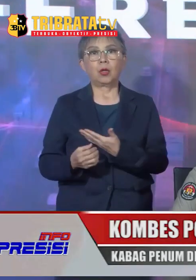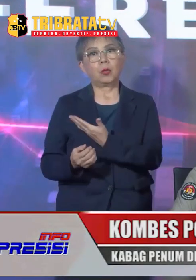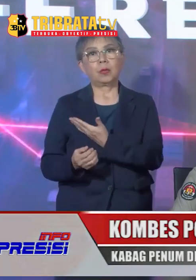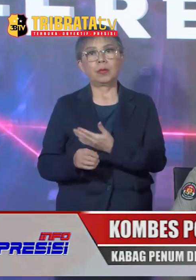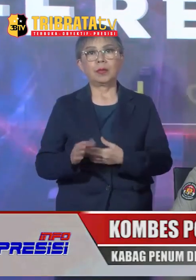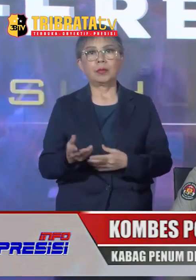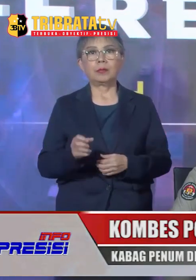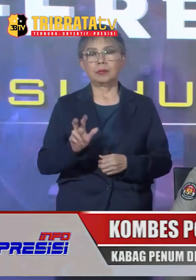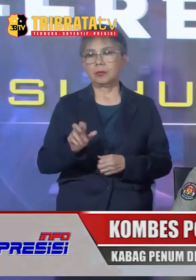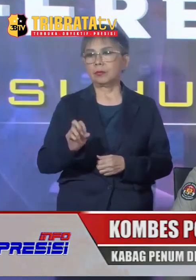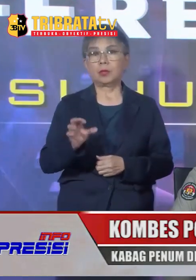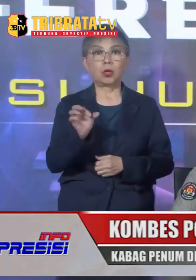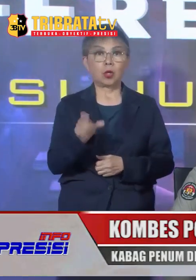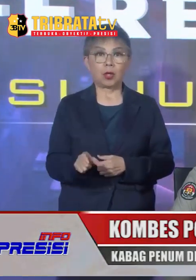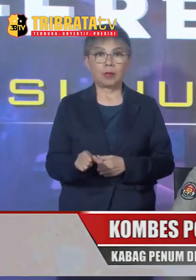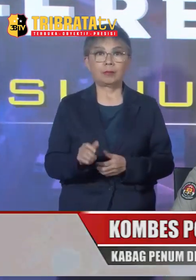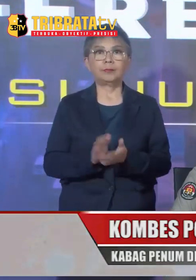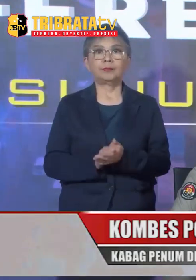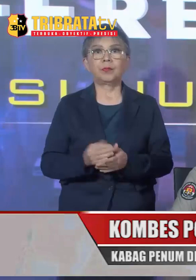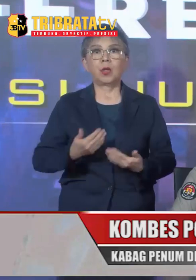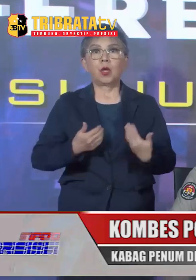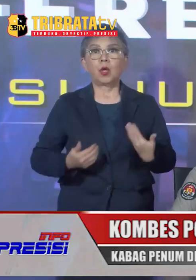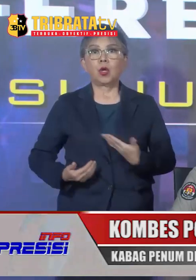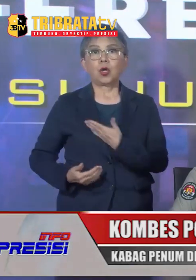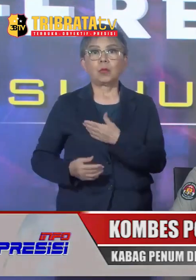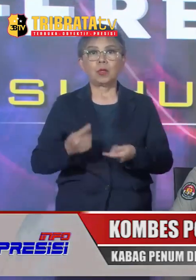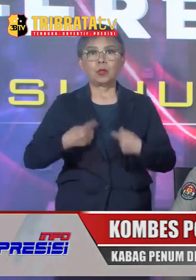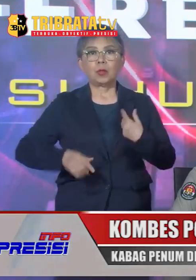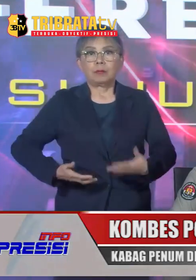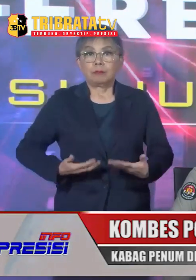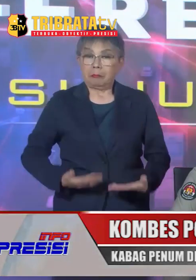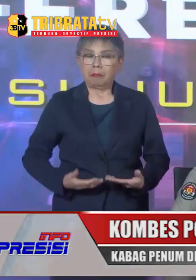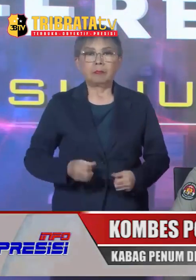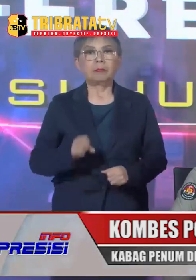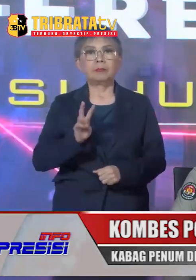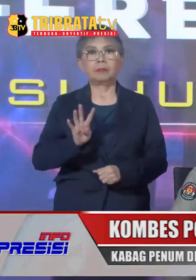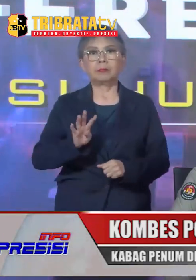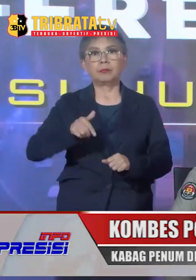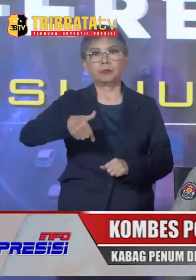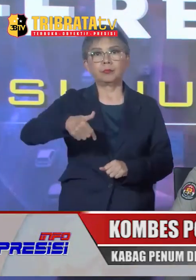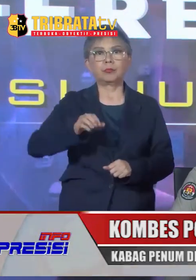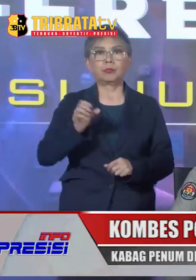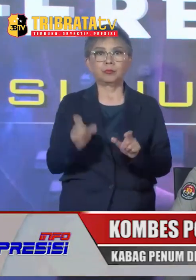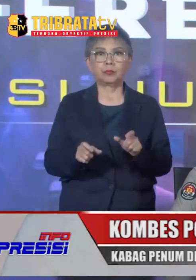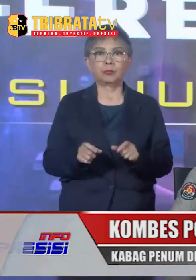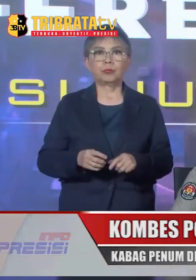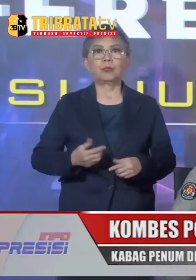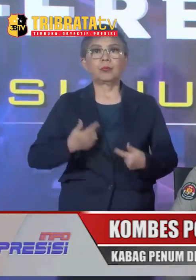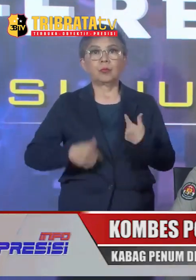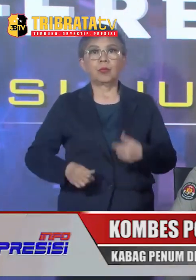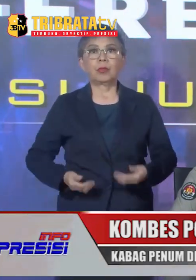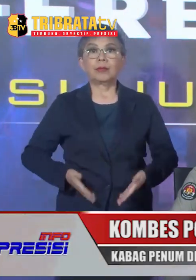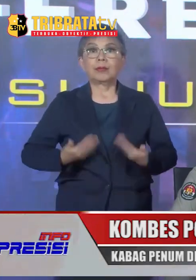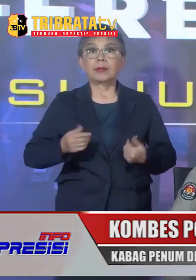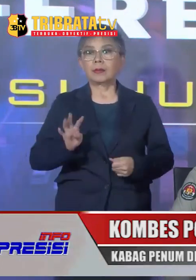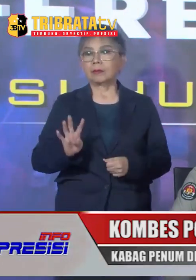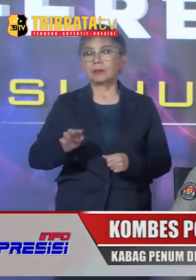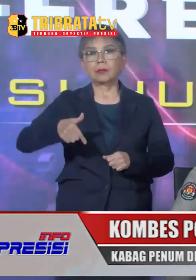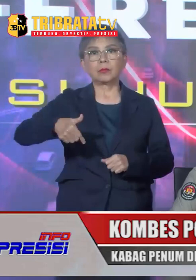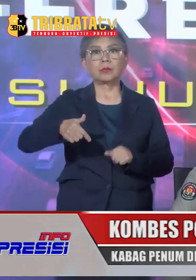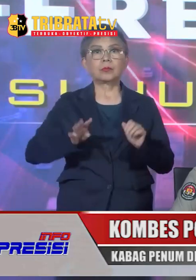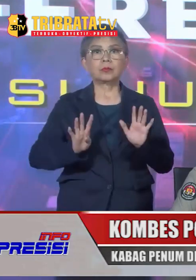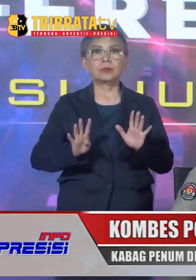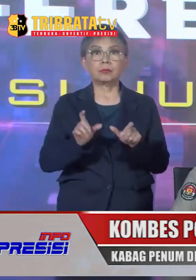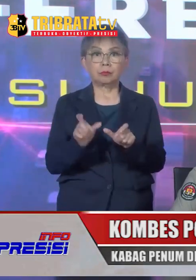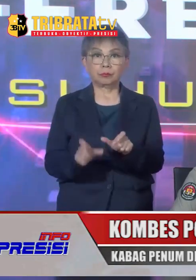dunia 33 orang korban luka berat 47 orang korban luka ringan